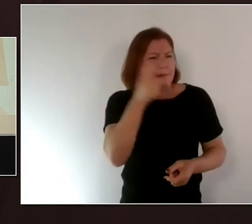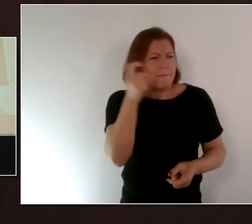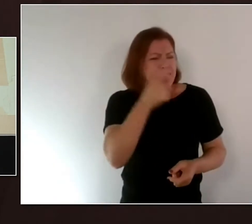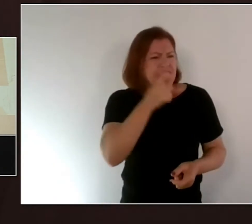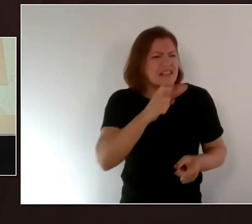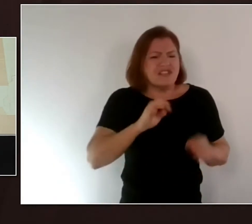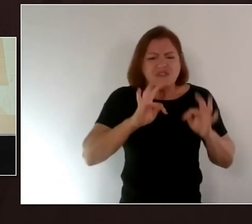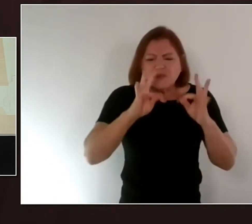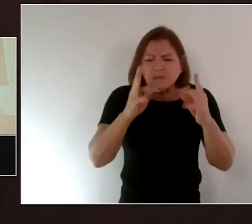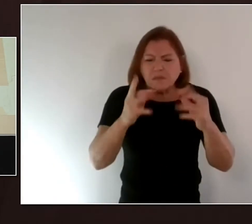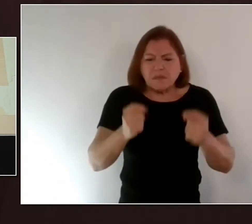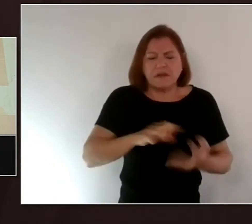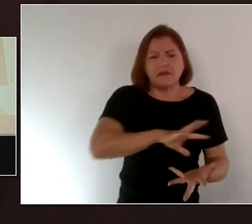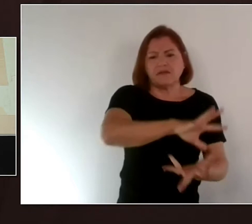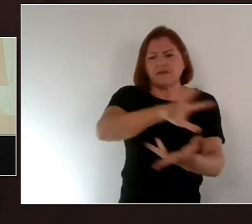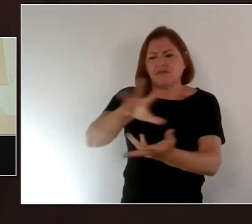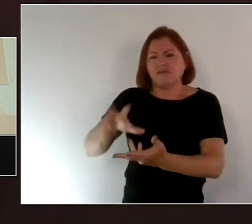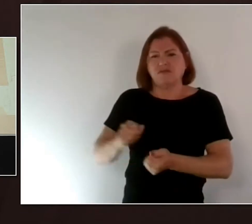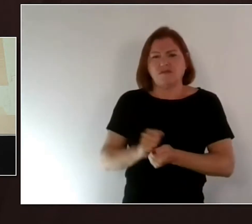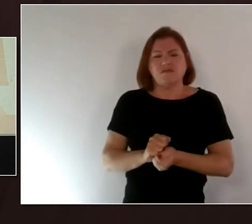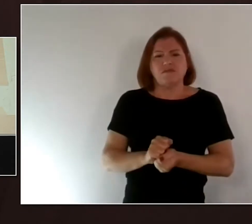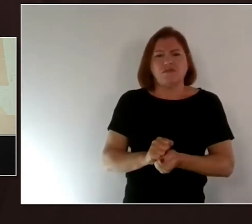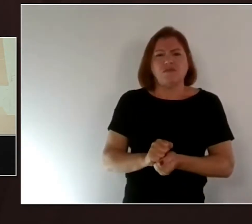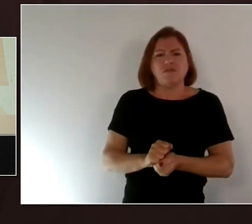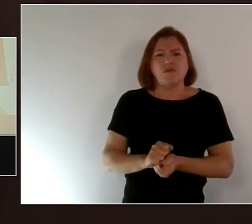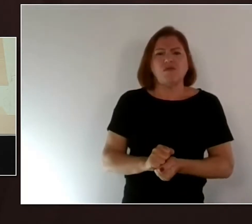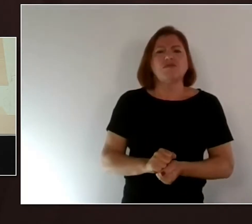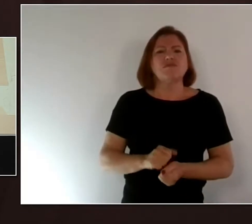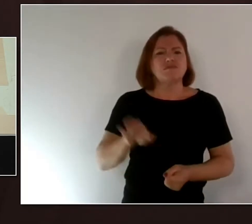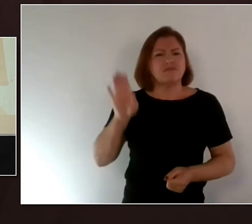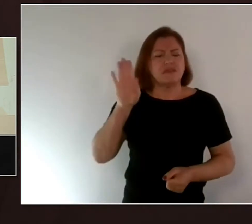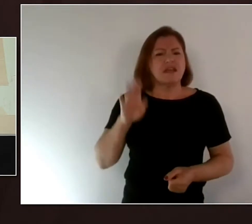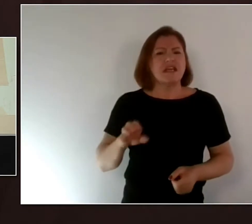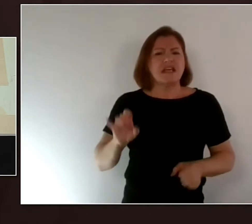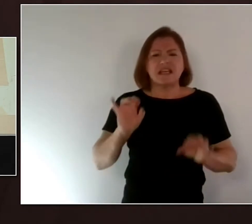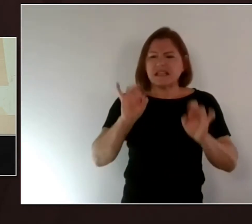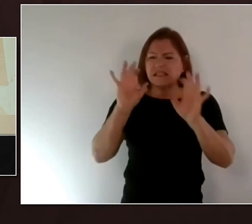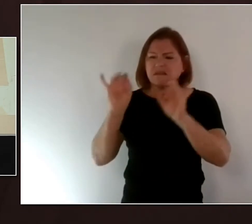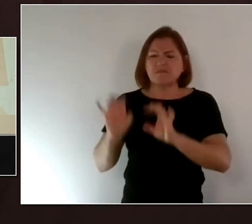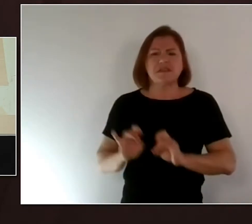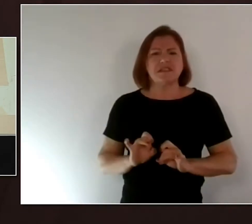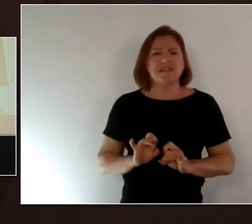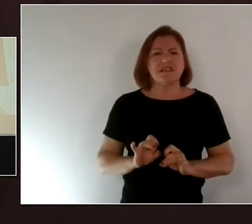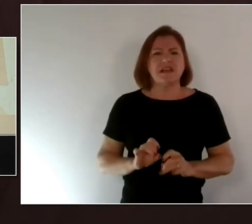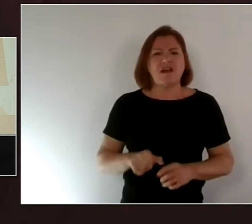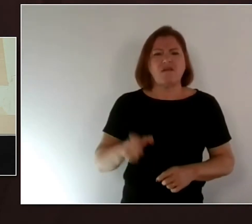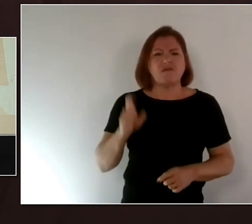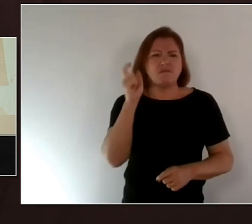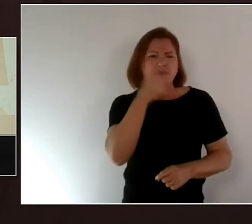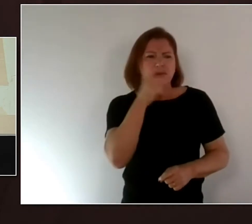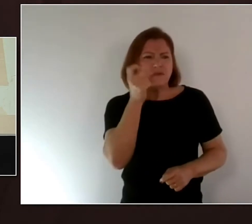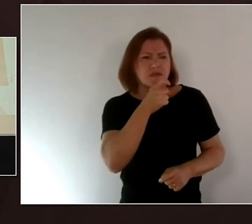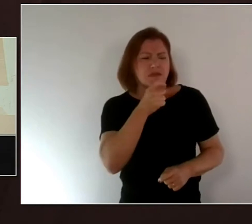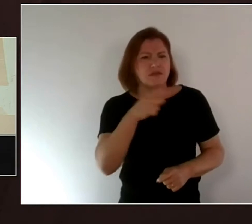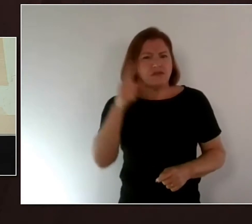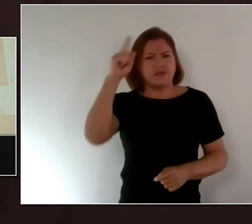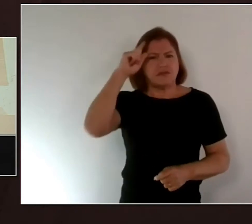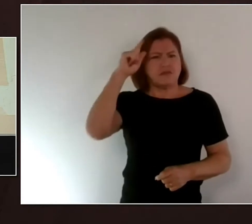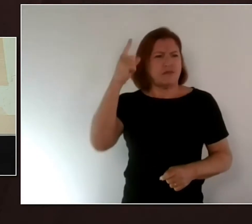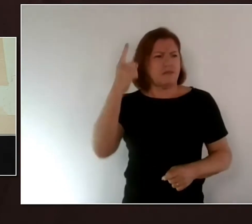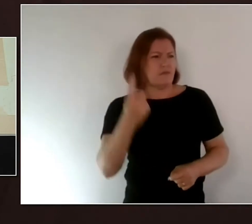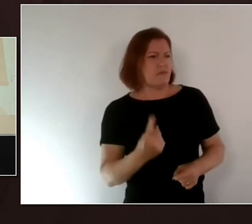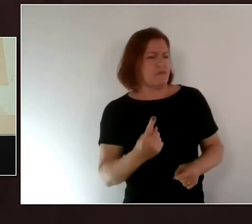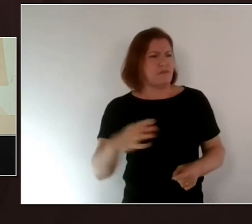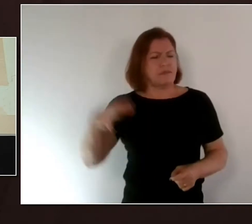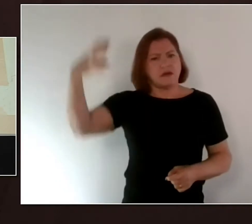que governam, os reis, os que estão à frente das nações, porque Satanás hoje domina, ele é o príncipe desse